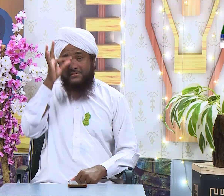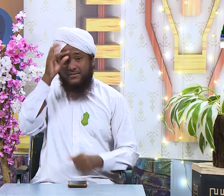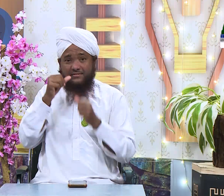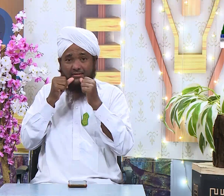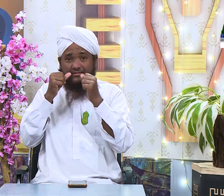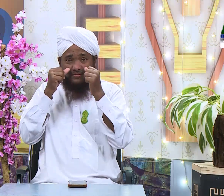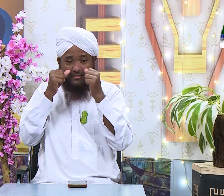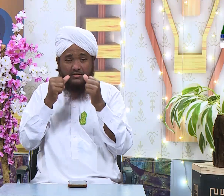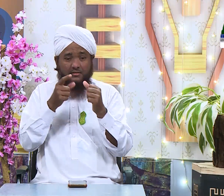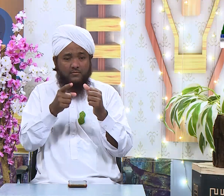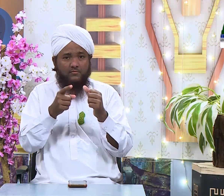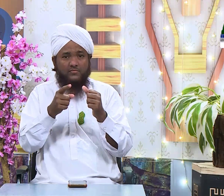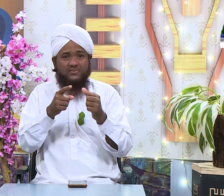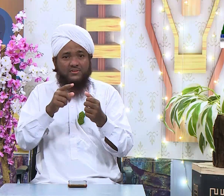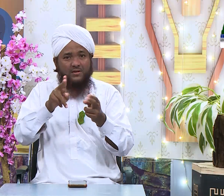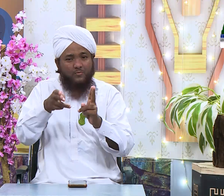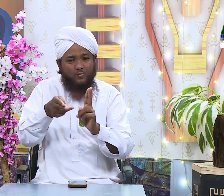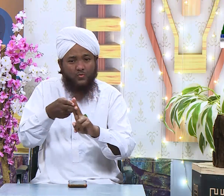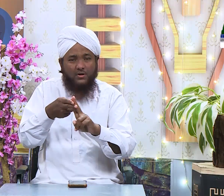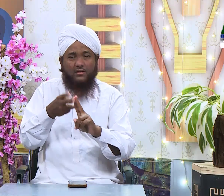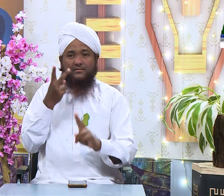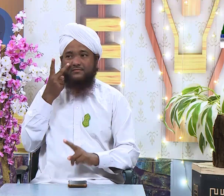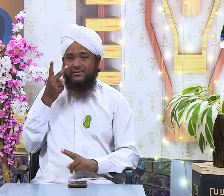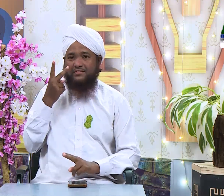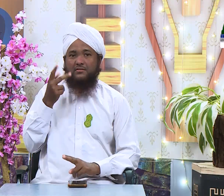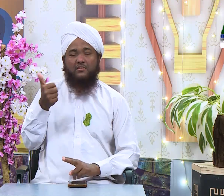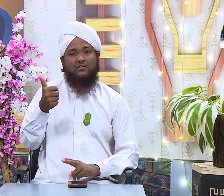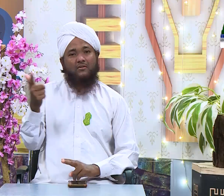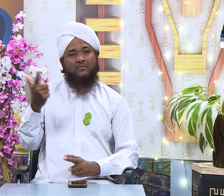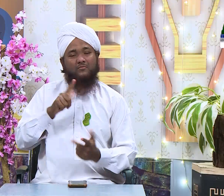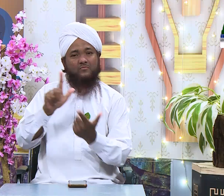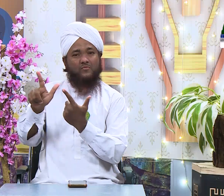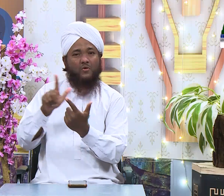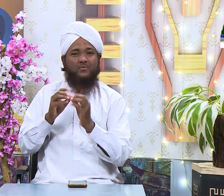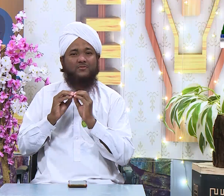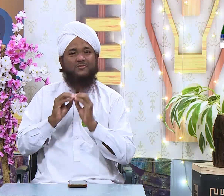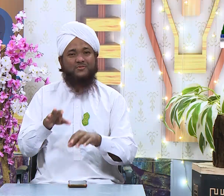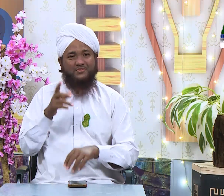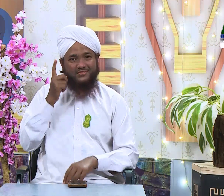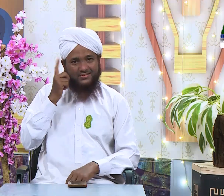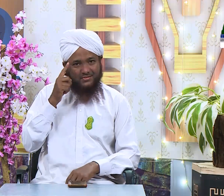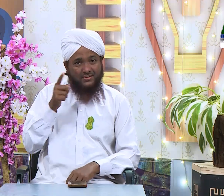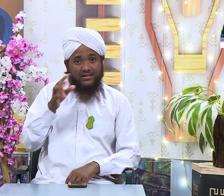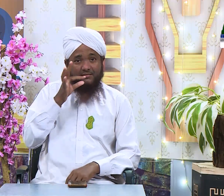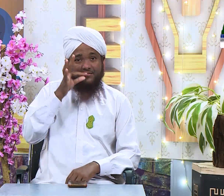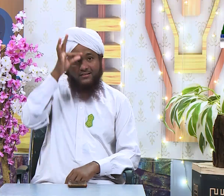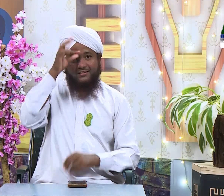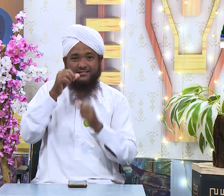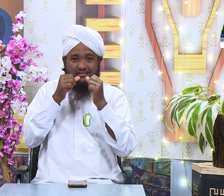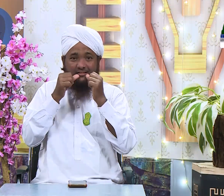وسلم کے پاس آنے کے بعد محسوس کرنے لگ جاتے تھے، یہاں تک کہ حضور علیہ السلام کے اخلاق حسنہ کو دیکھ کر اسلام قبول کر لیا